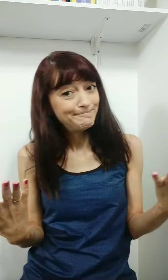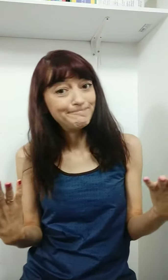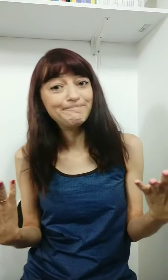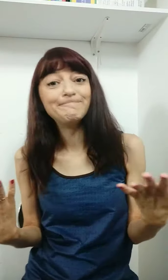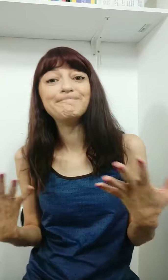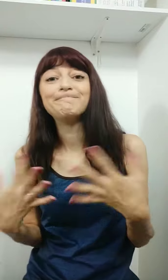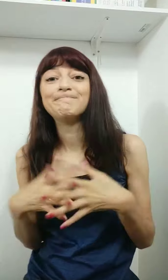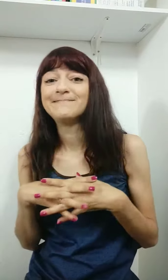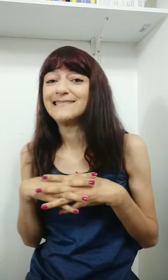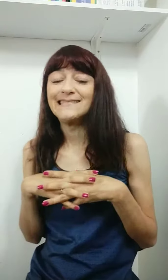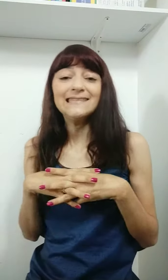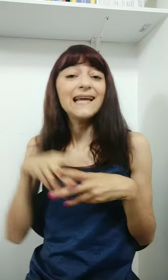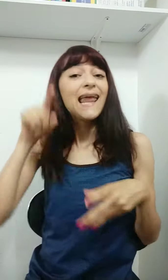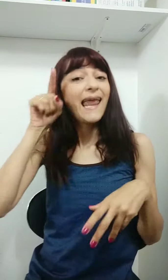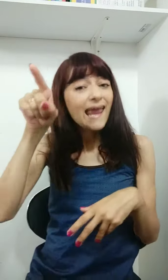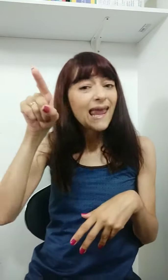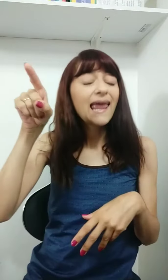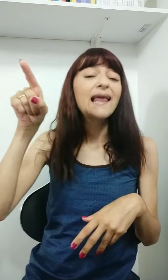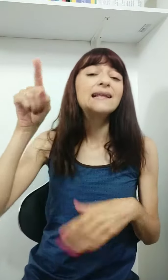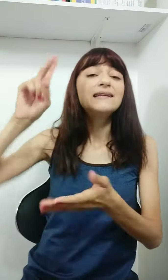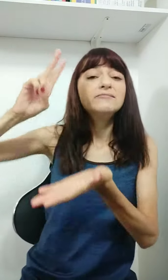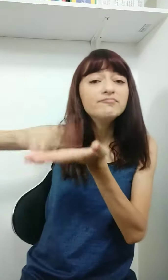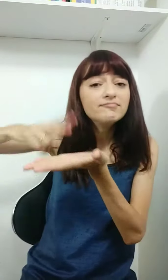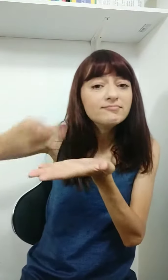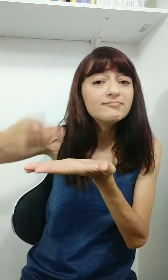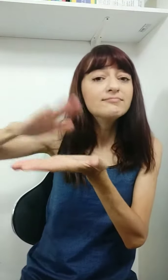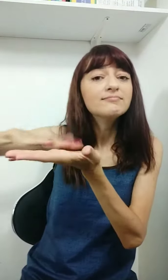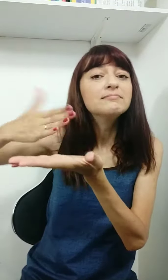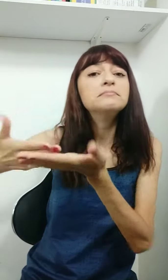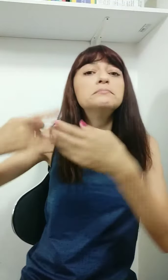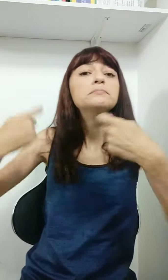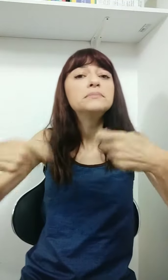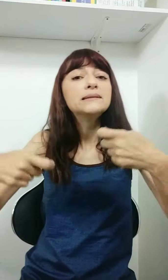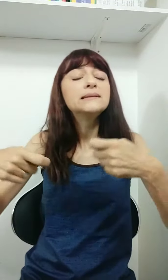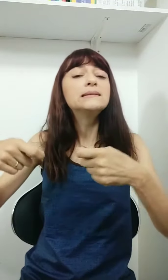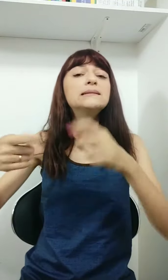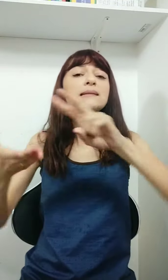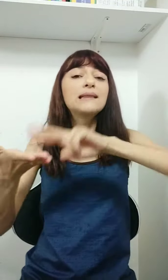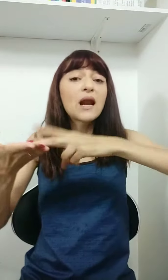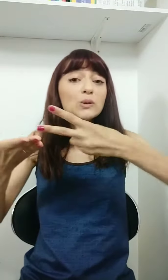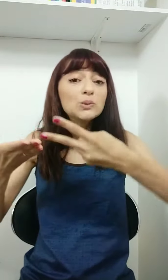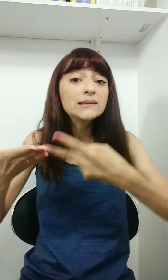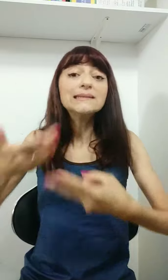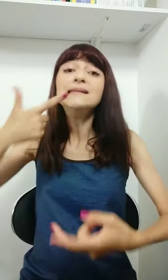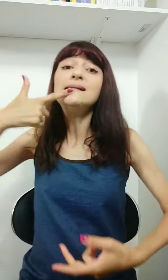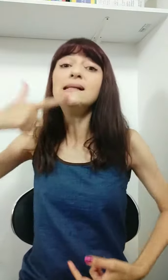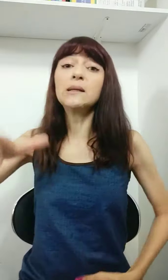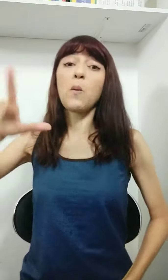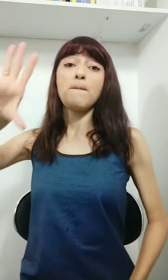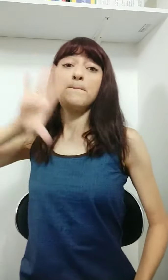coisas. Então, prestem muita atenção e cuidado, tá bom? Então, essa tradução e interpretação, ela